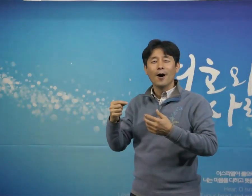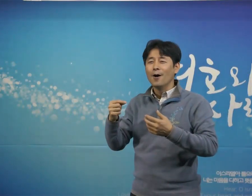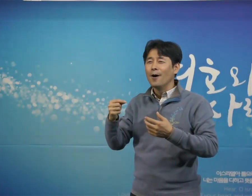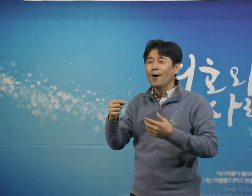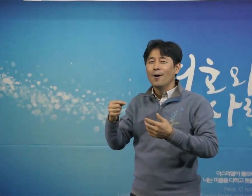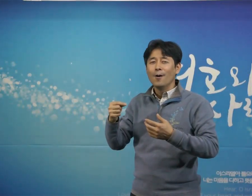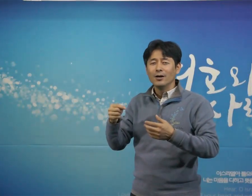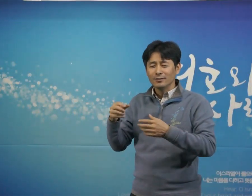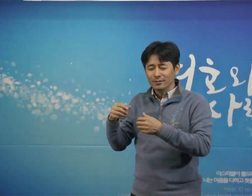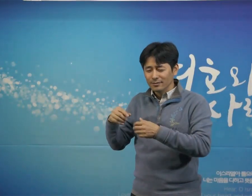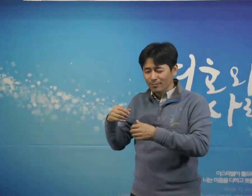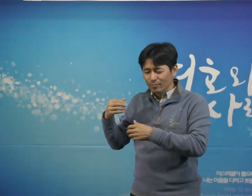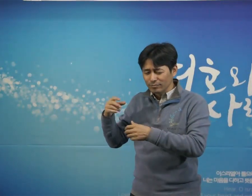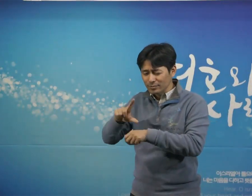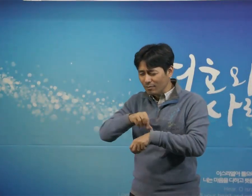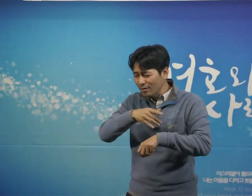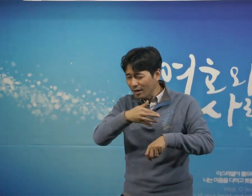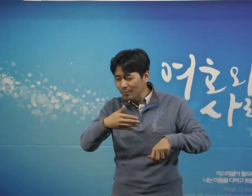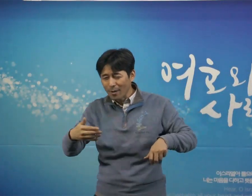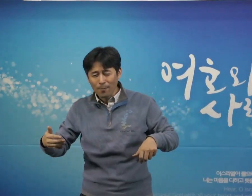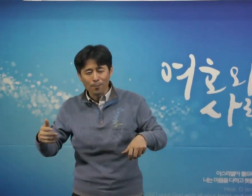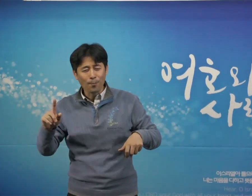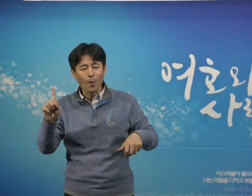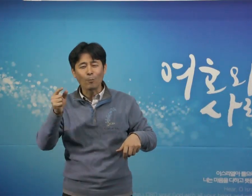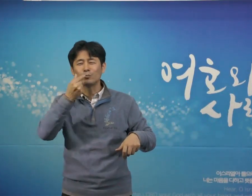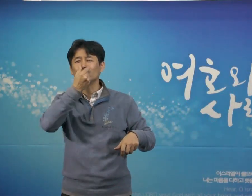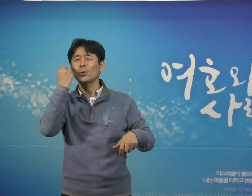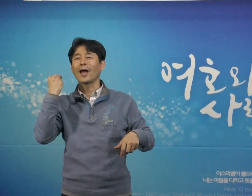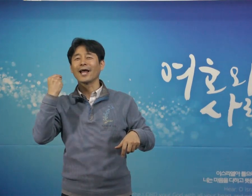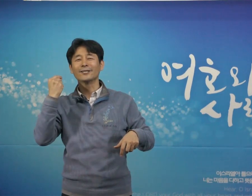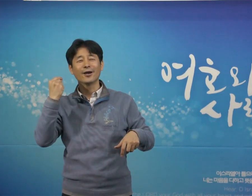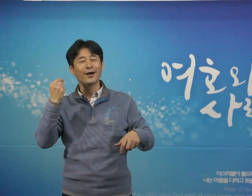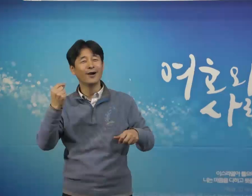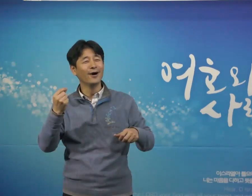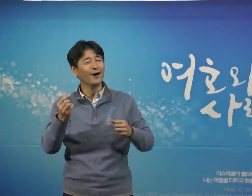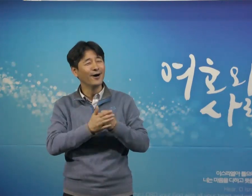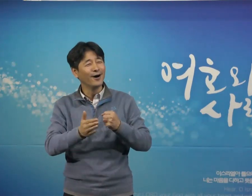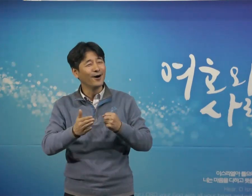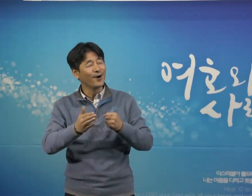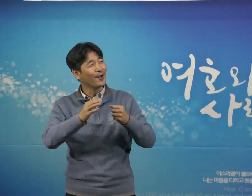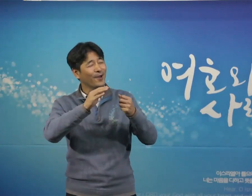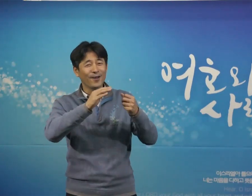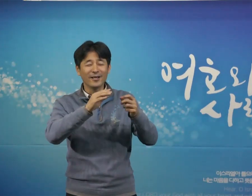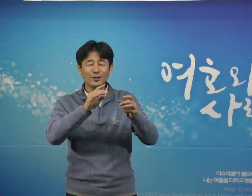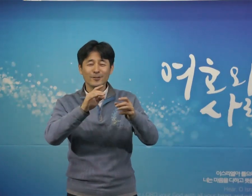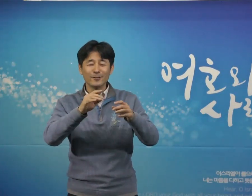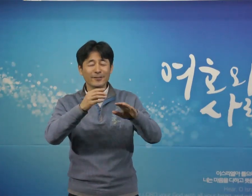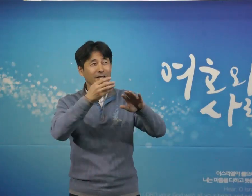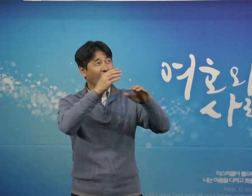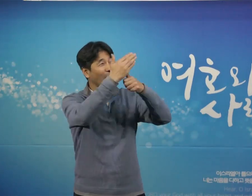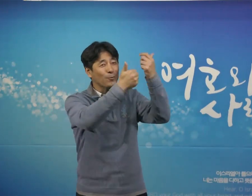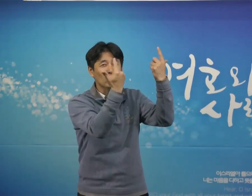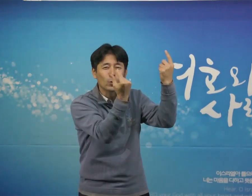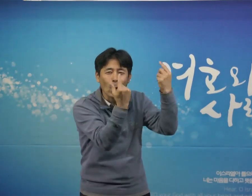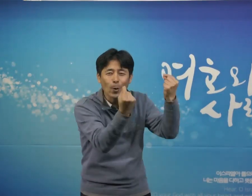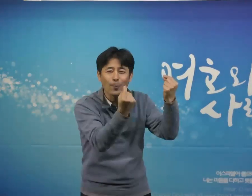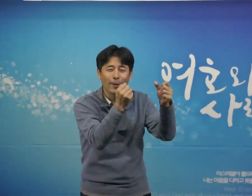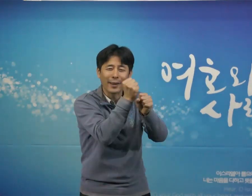40년 동안 이스라엘 백성들에게 나타나셨던 그것을 기억하고 있지만 세월이